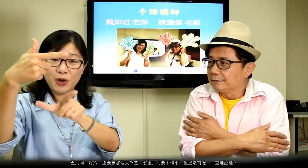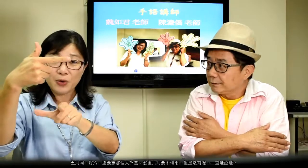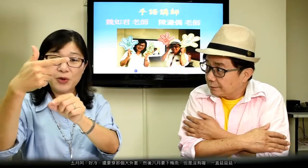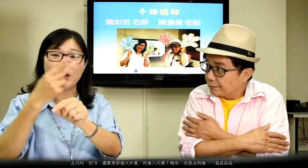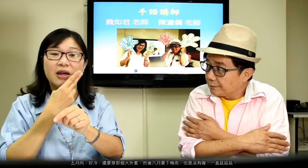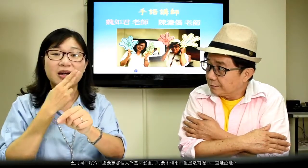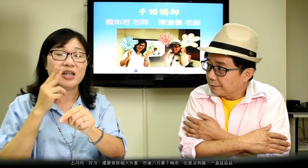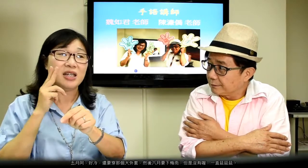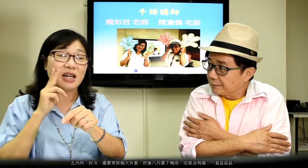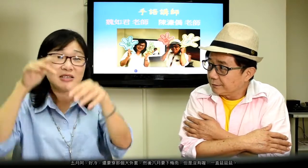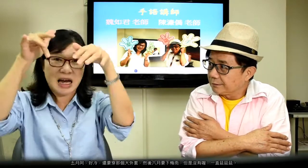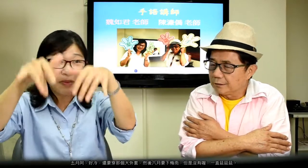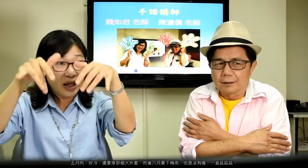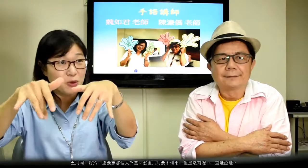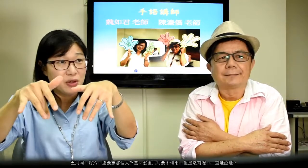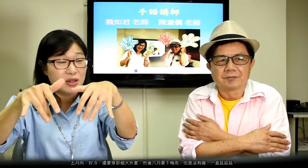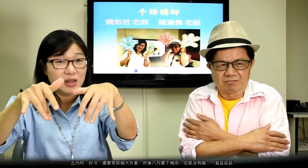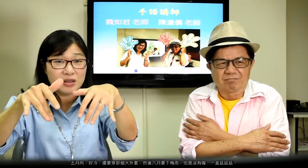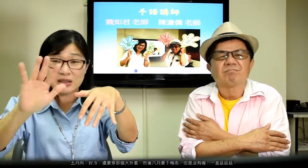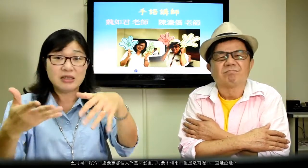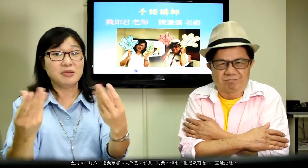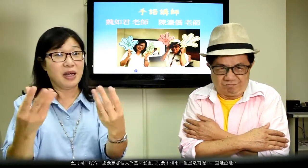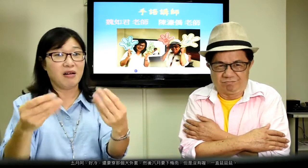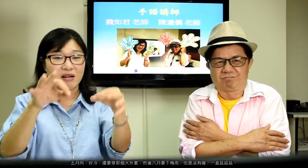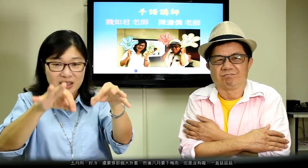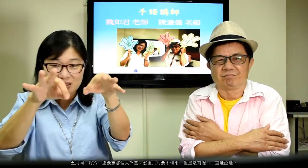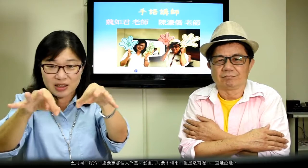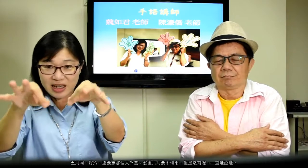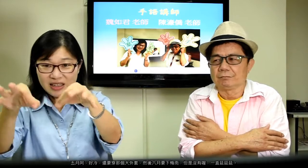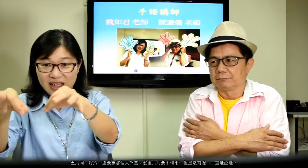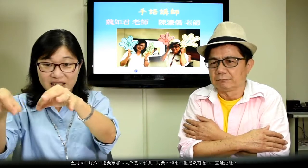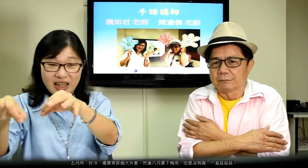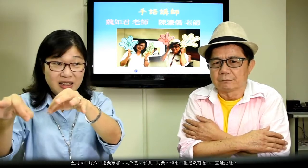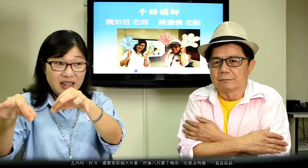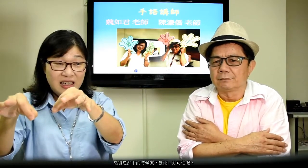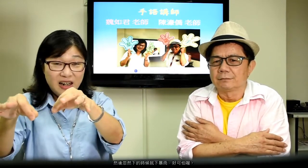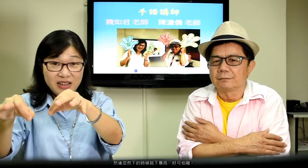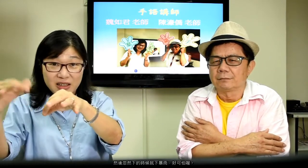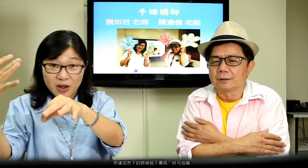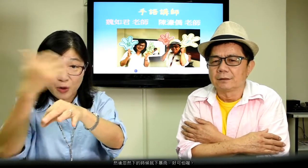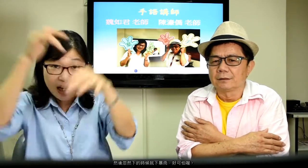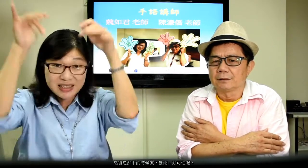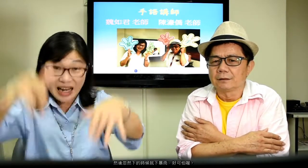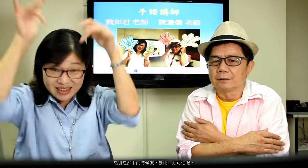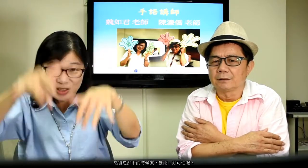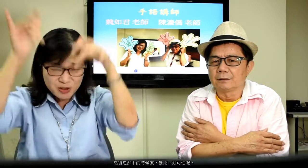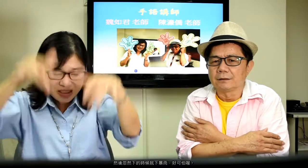六月要下梅雨，但是没有哦，一直延。然后延，忽然下的时候就